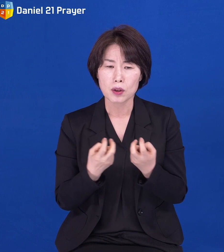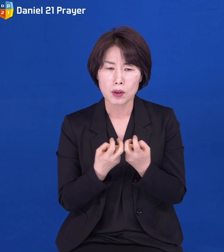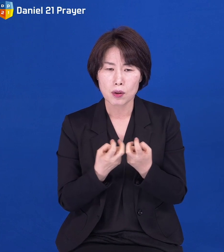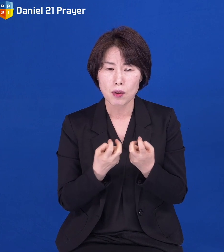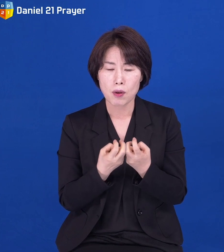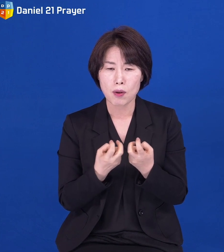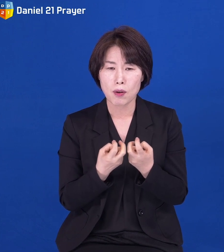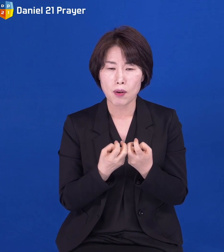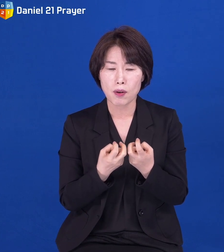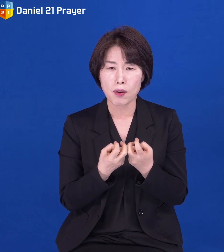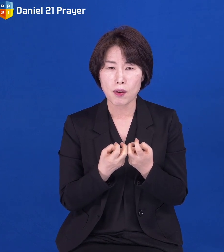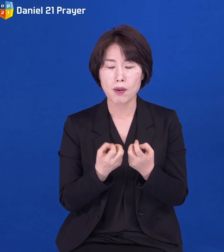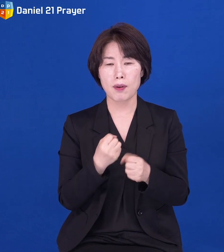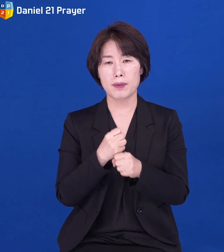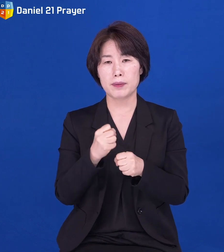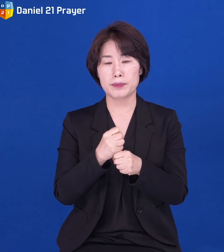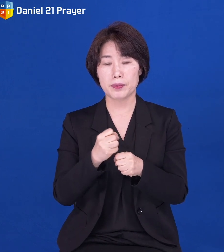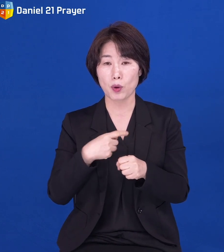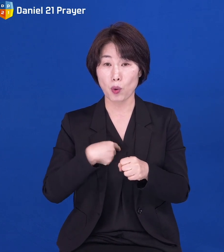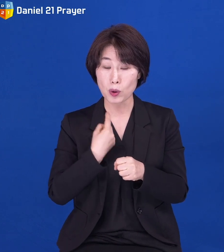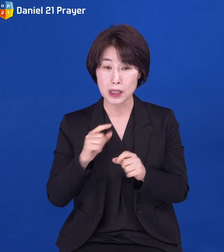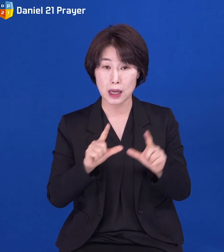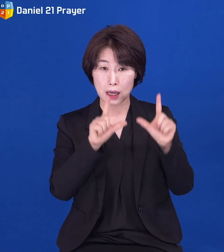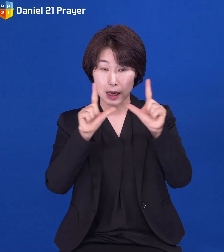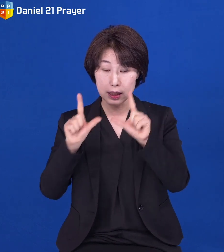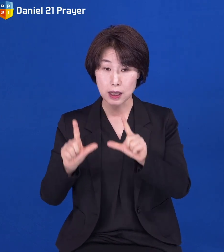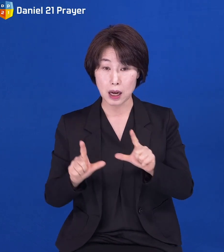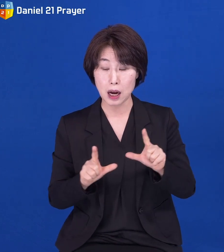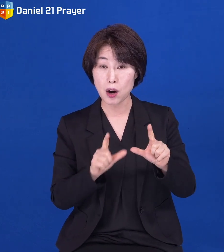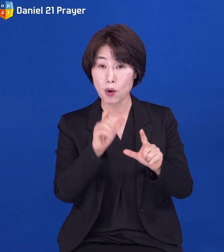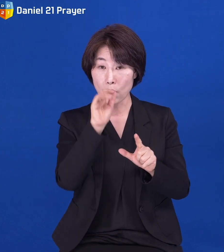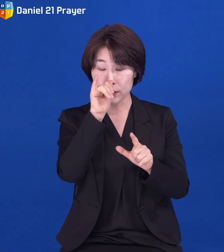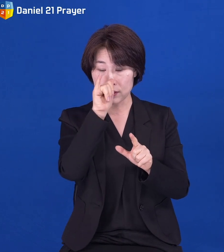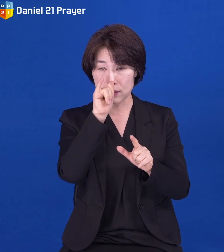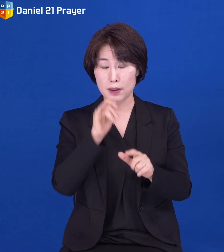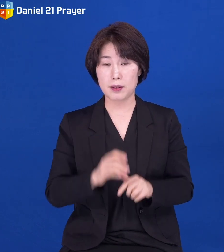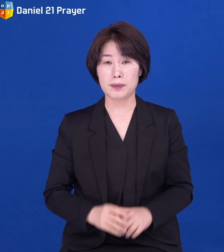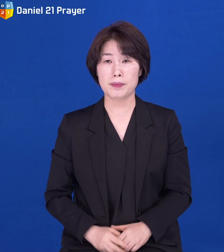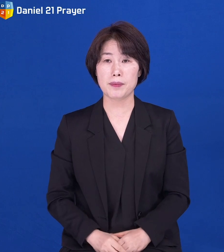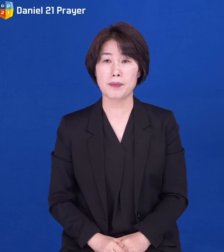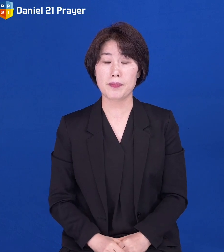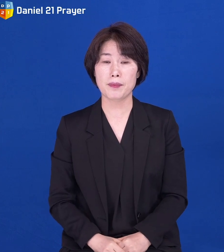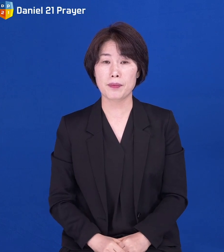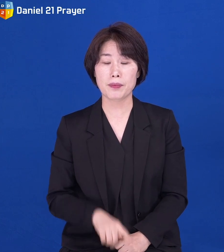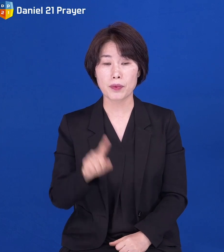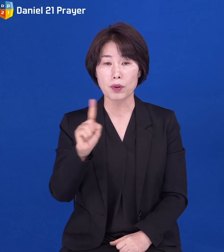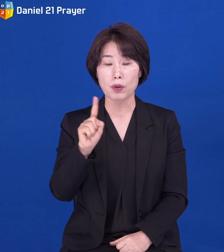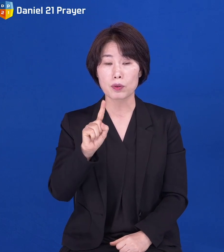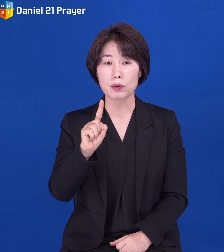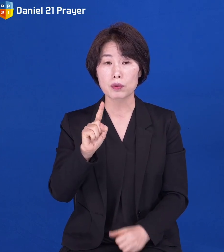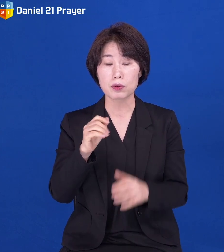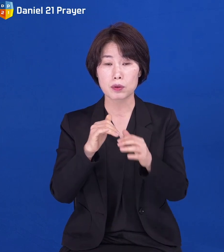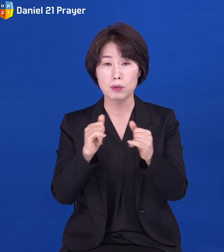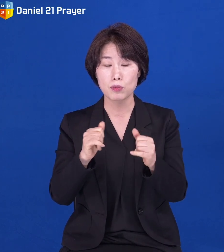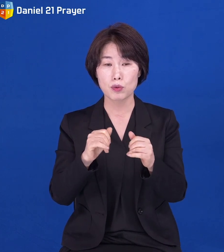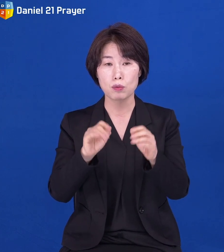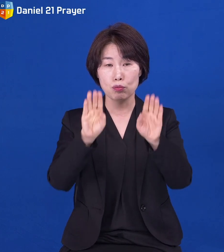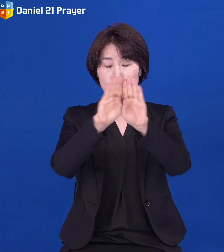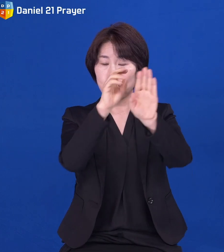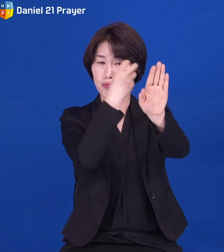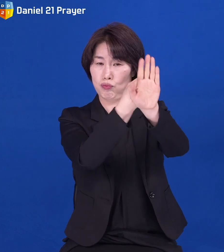힘들었어요. 그런데 제가 그때 혼자 살고 있었는데 복정동에 혼자 살고 있었는데 그때 어떤 분이 저한테 문을 딱딱